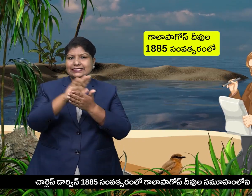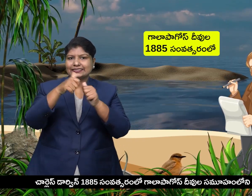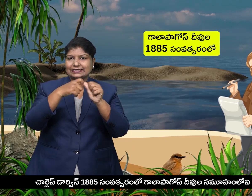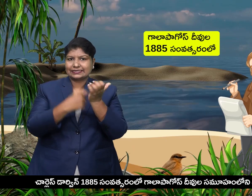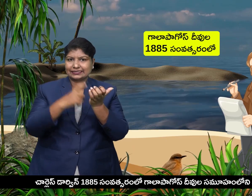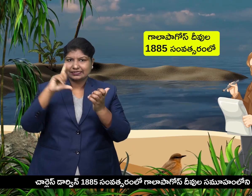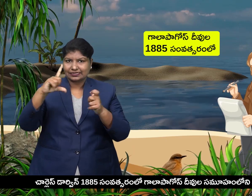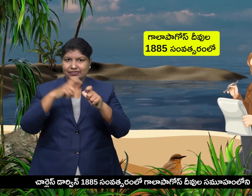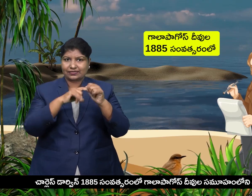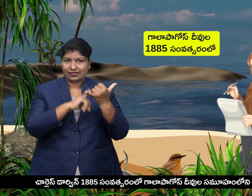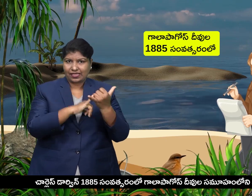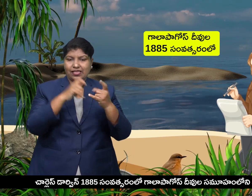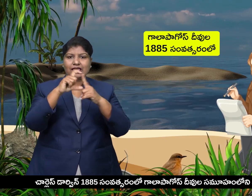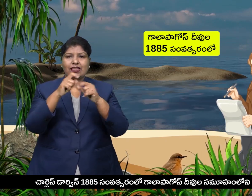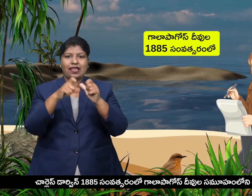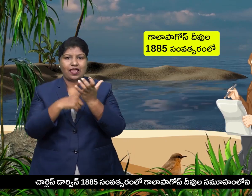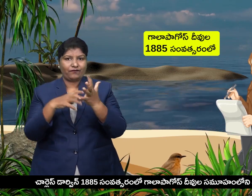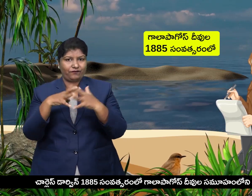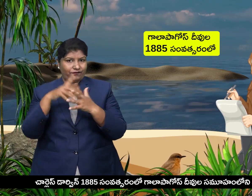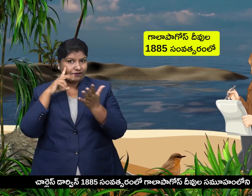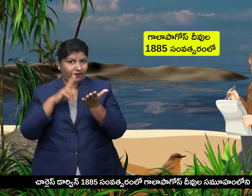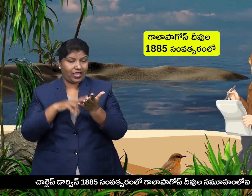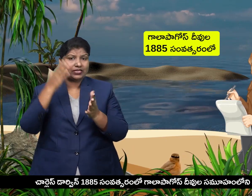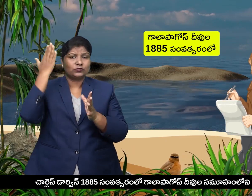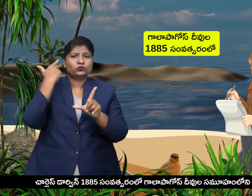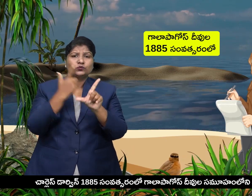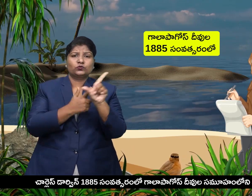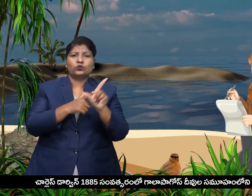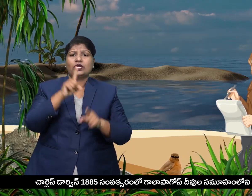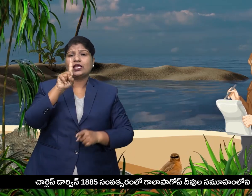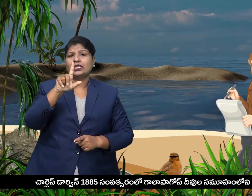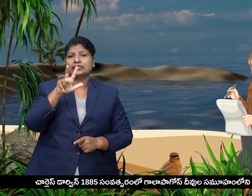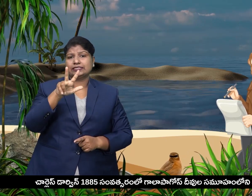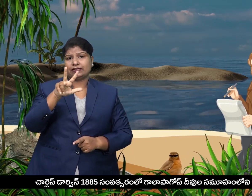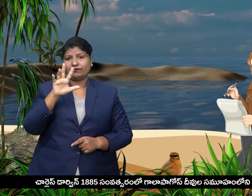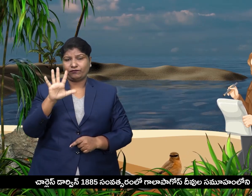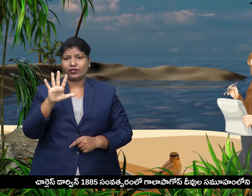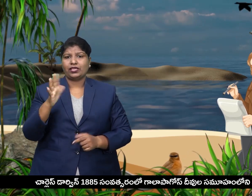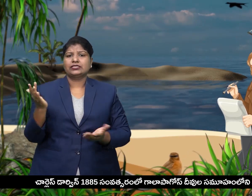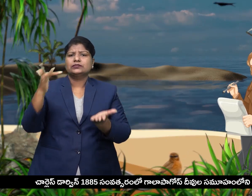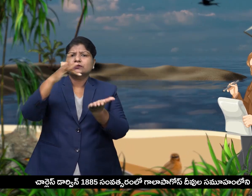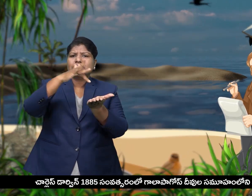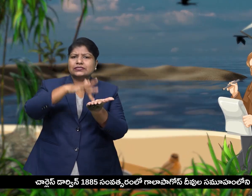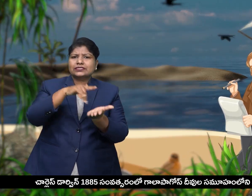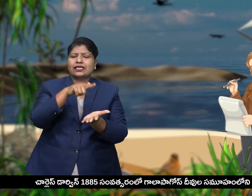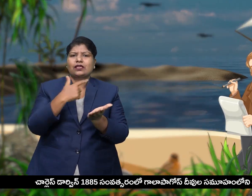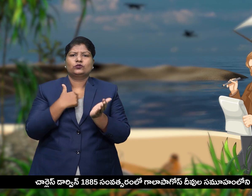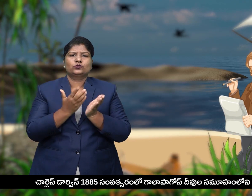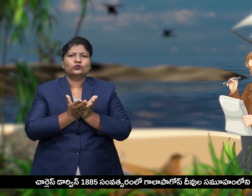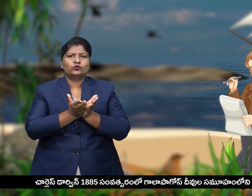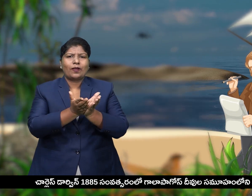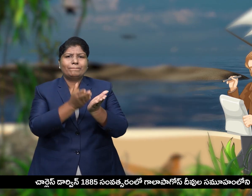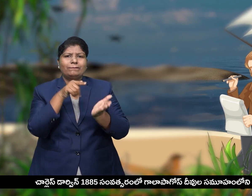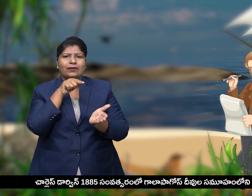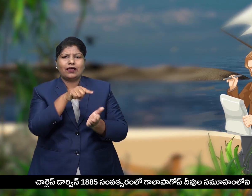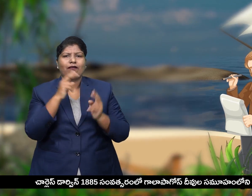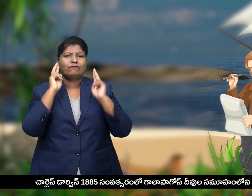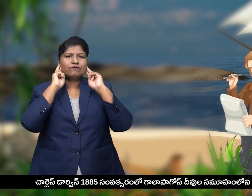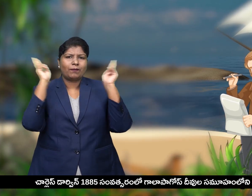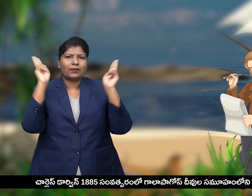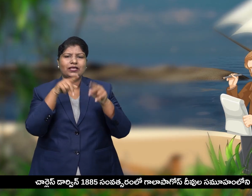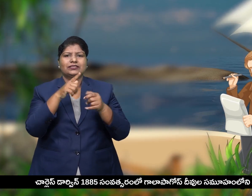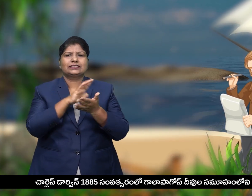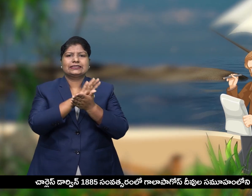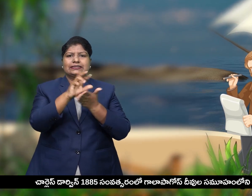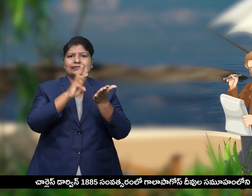చార్లెస్ డార్విన్ 1885వ సంవత్సరంలో గాలాపాగోస్ దీవుల సమూహంలోని ద్వీపాలలో ఒకటైన